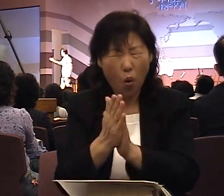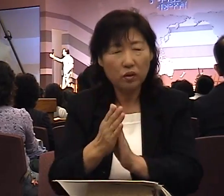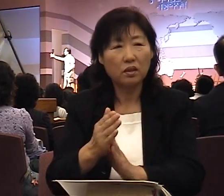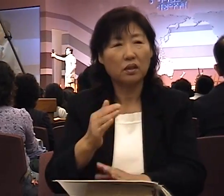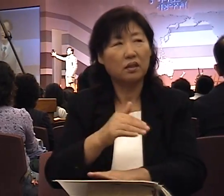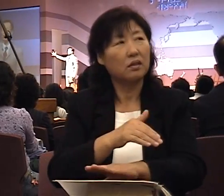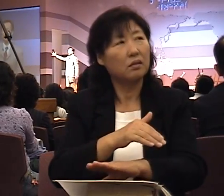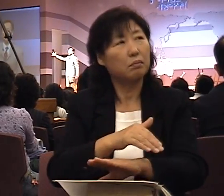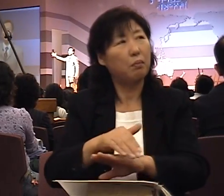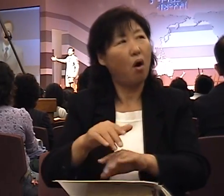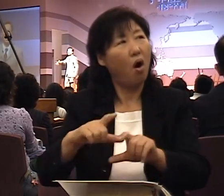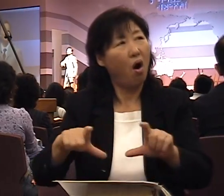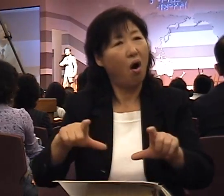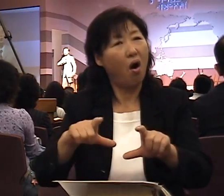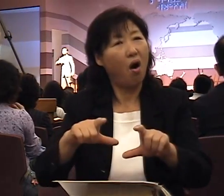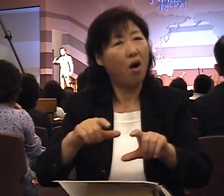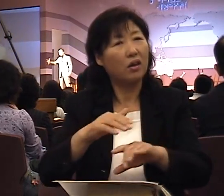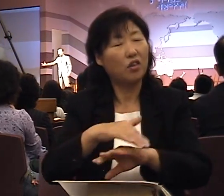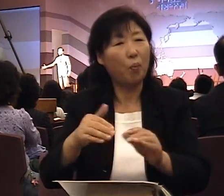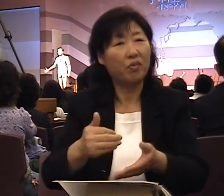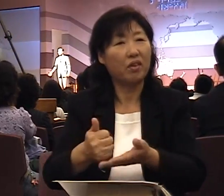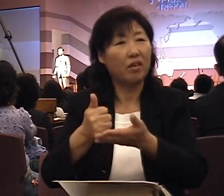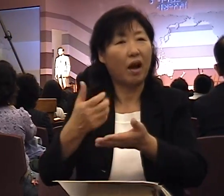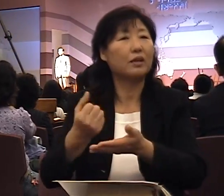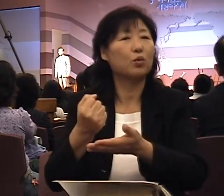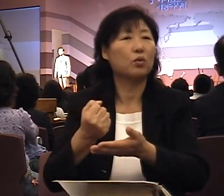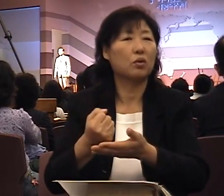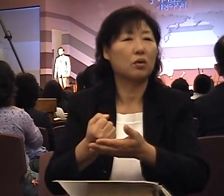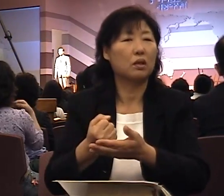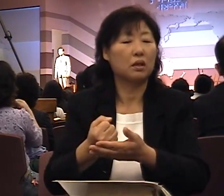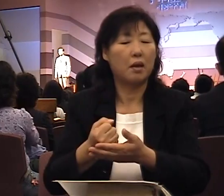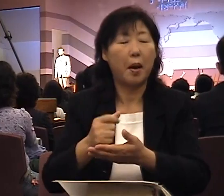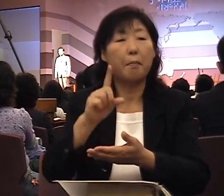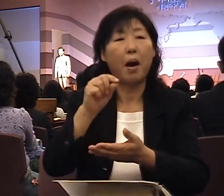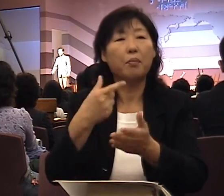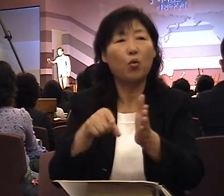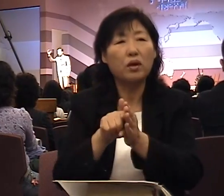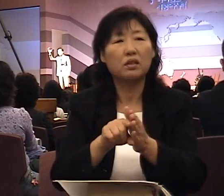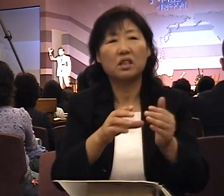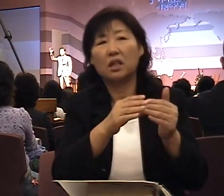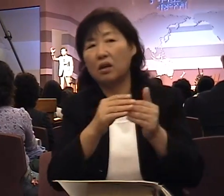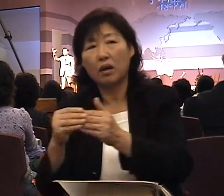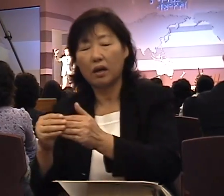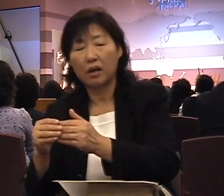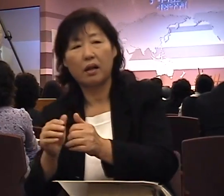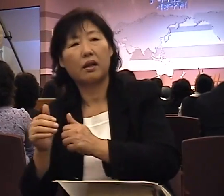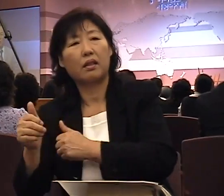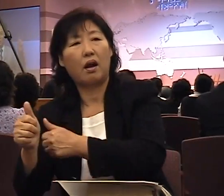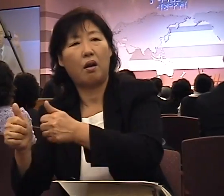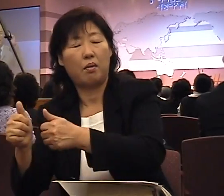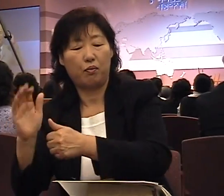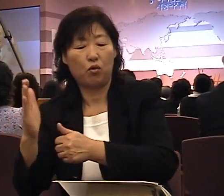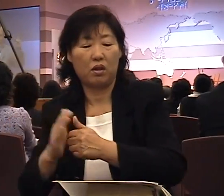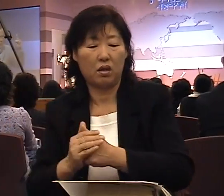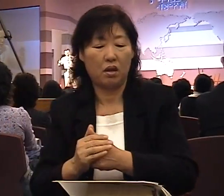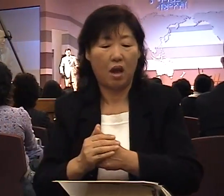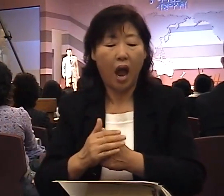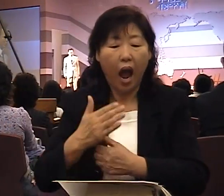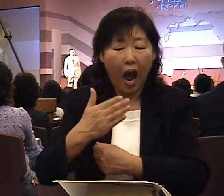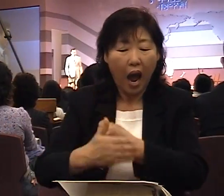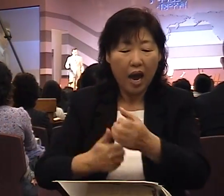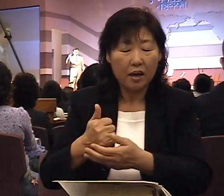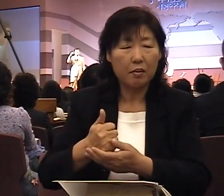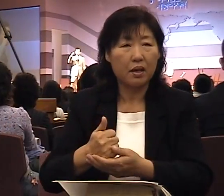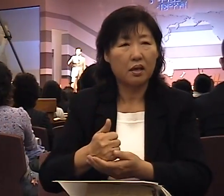있는 만민의 구원을 향해 우리도 함께 움직여야 된다는 거예요. 그렇죠? 하나님의 섭리를 여러분 우리가 많은 때